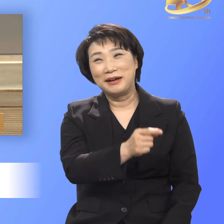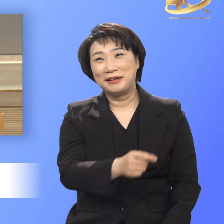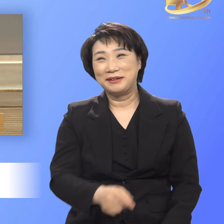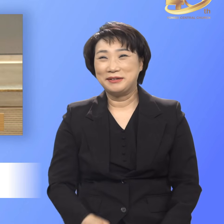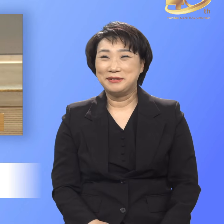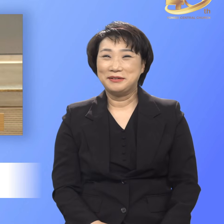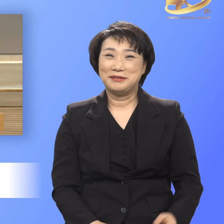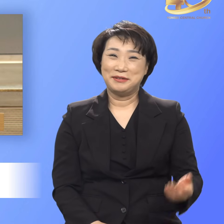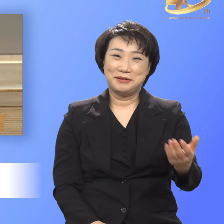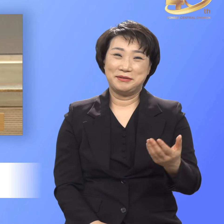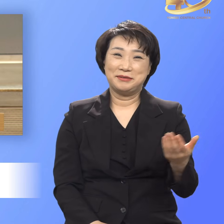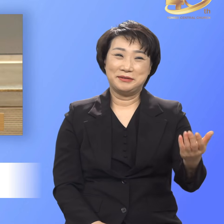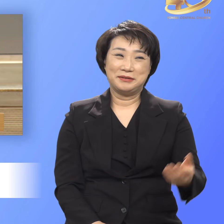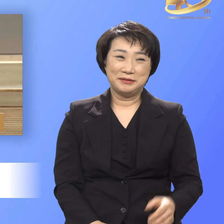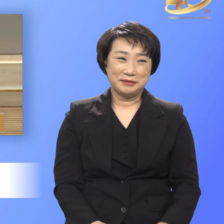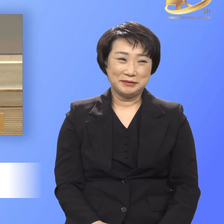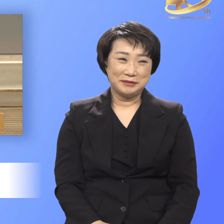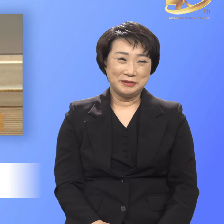어떻게 했냐고.